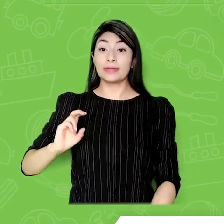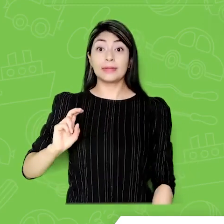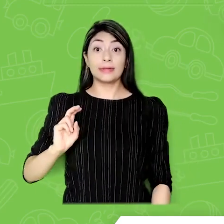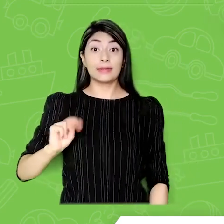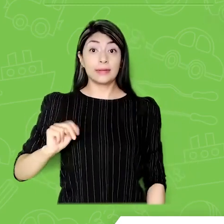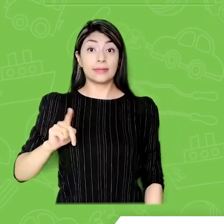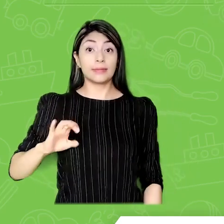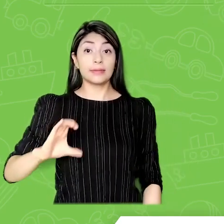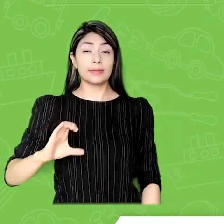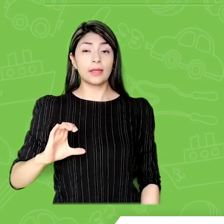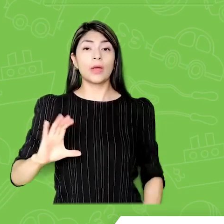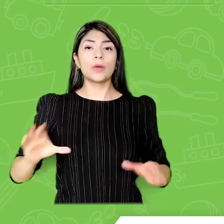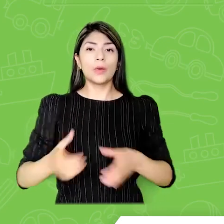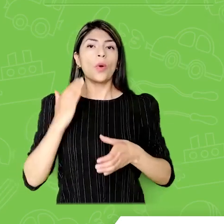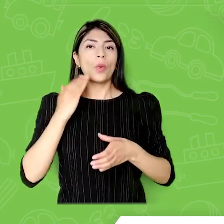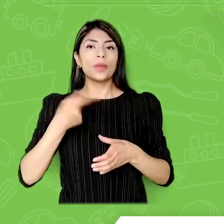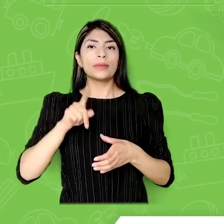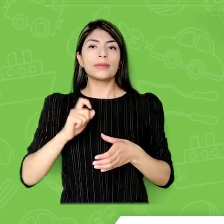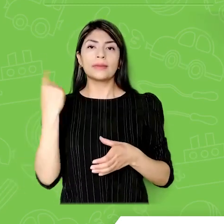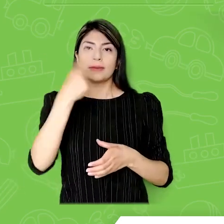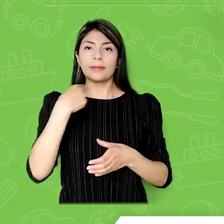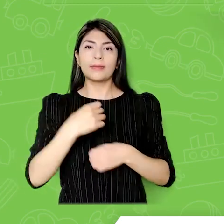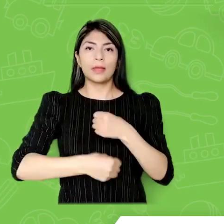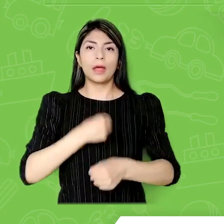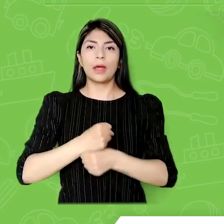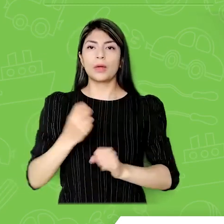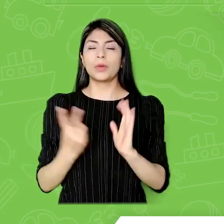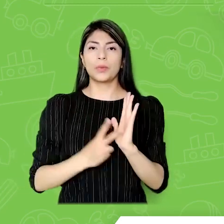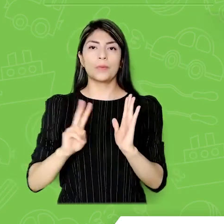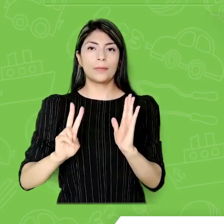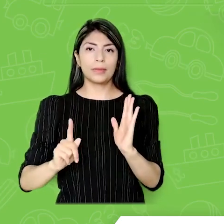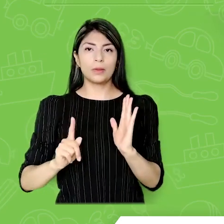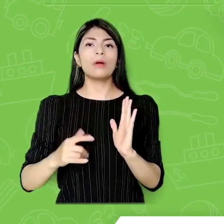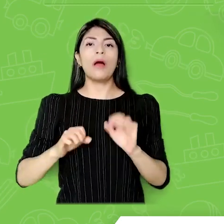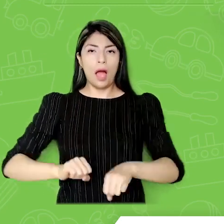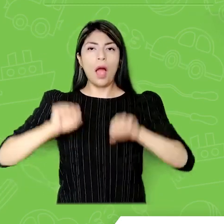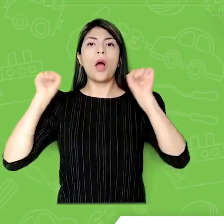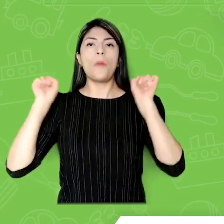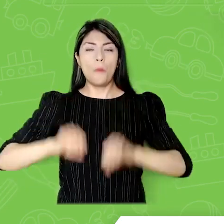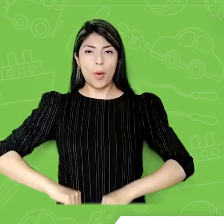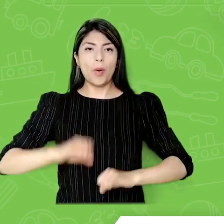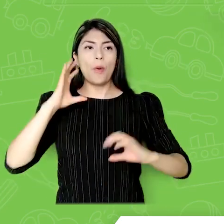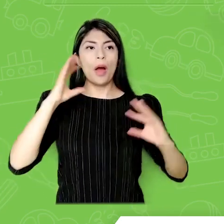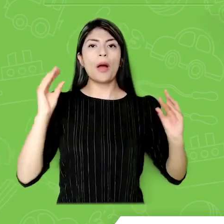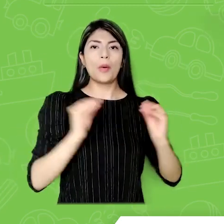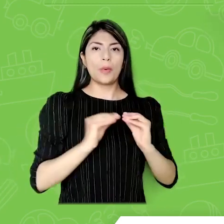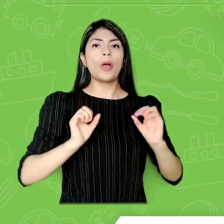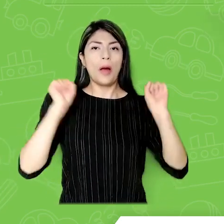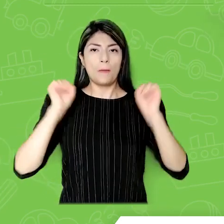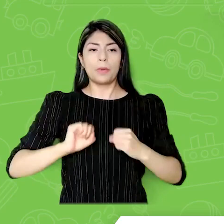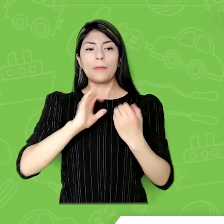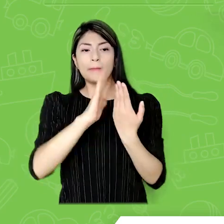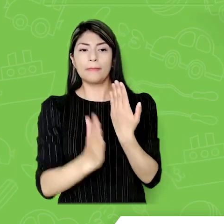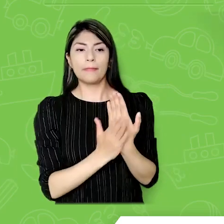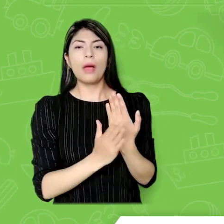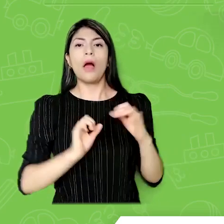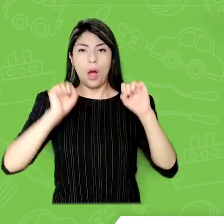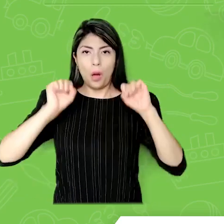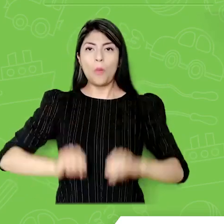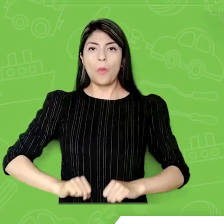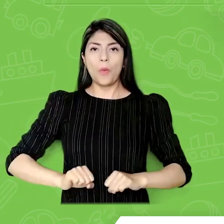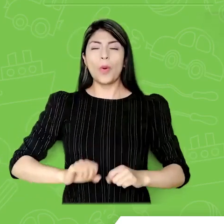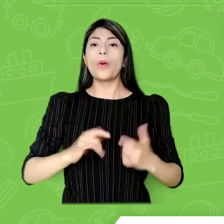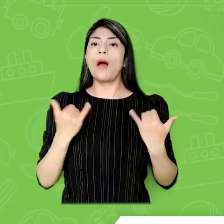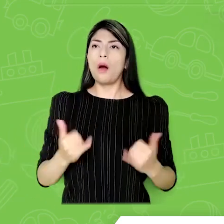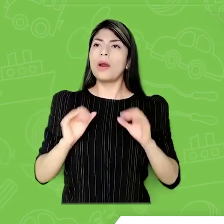de 2021, aprobó el presente acuerdo y su anexo, mediante el cual se convoca y se establecen las reglas del